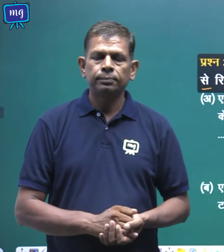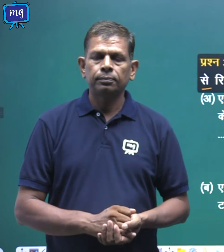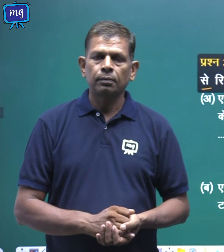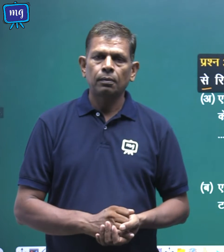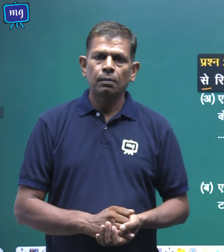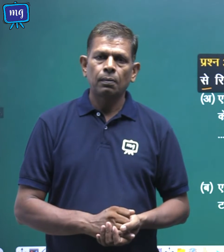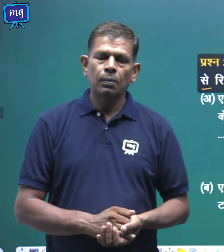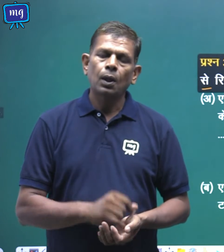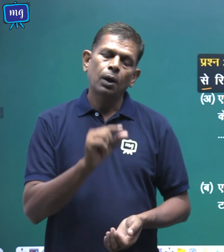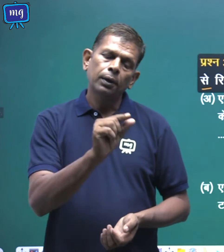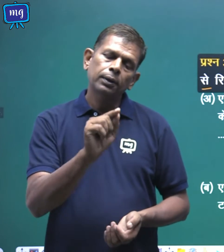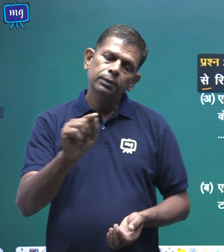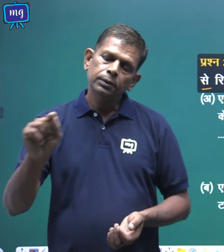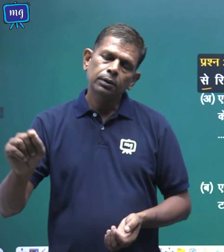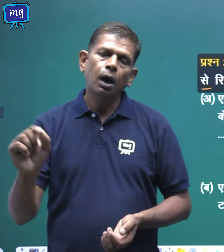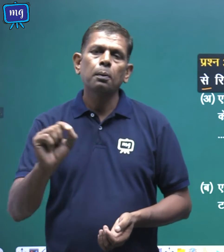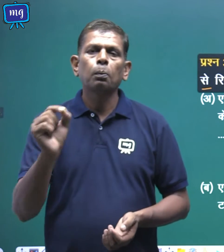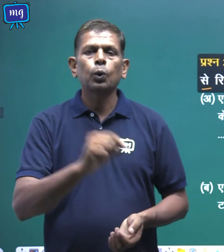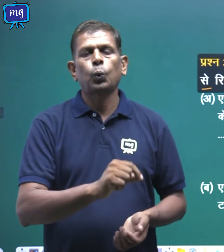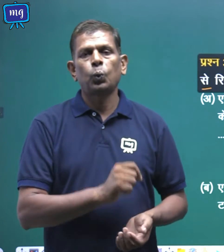रिक्त स्थान भरो।